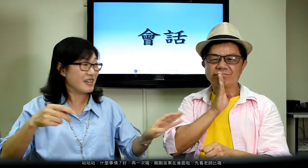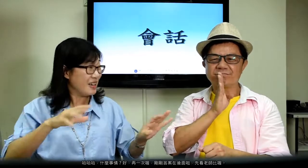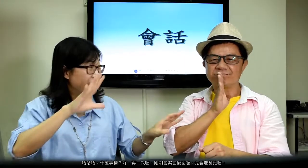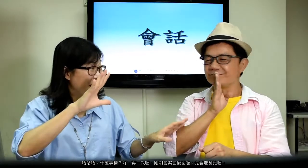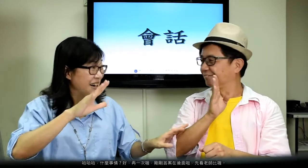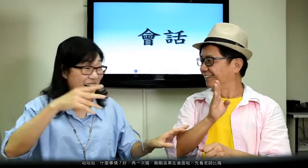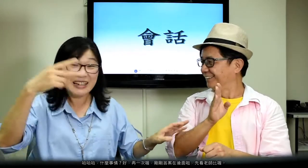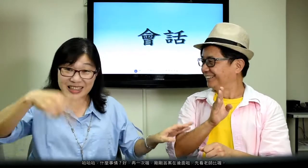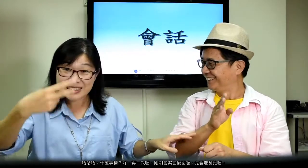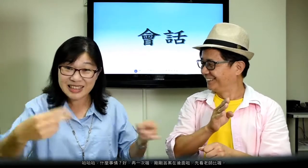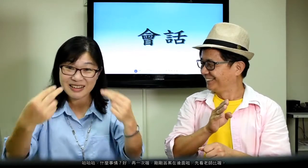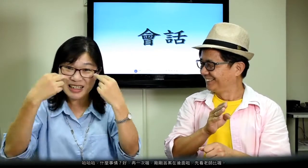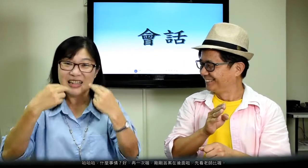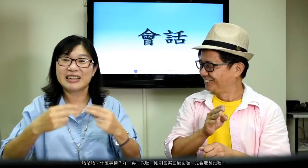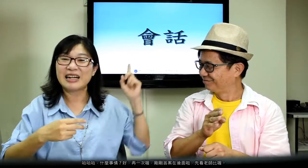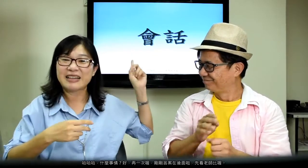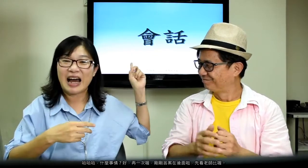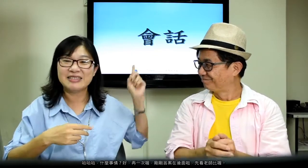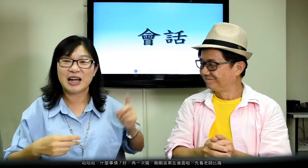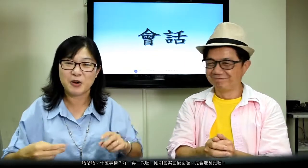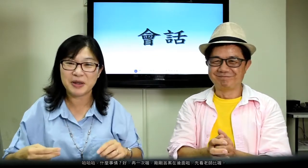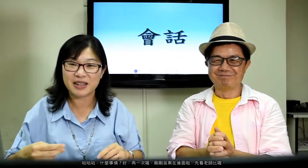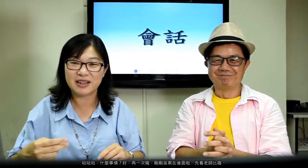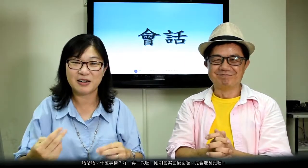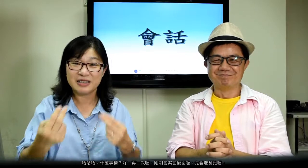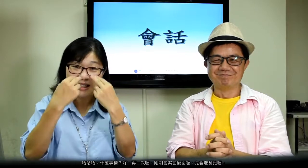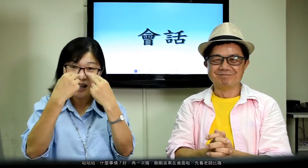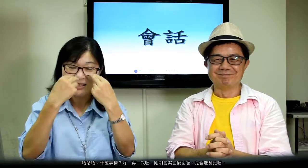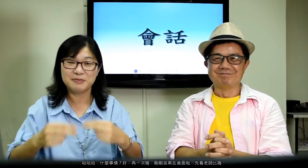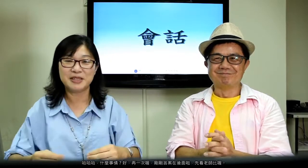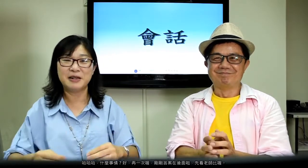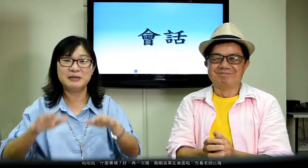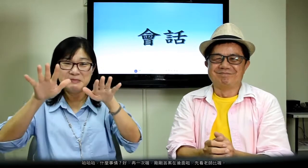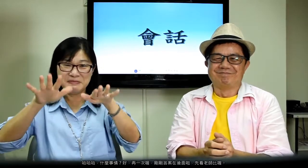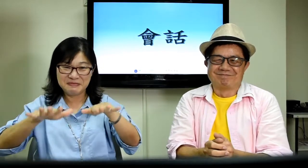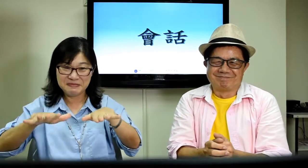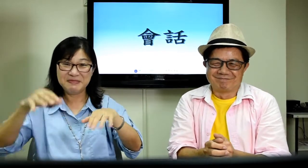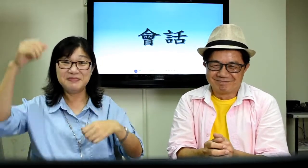好，有没有？好，再一次哦，看刚刚答案在后面，好，先看老师笔哦。